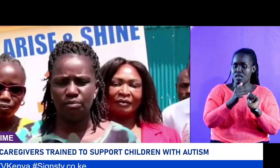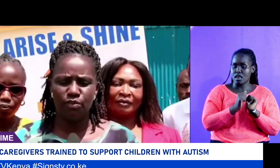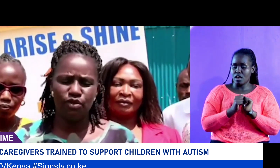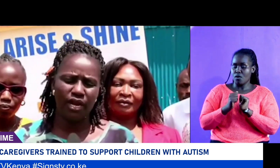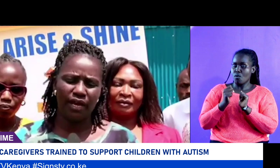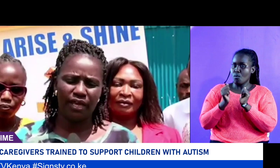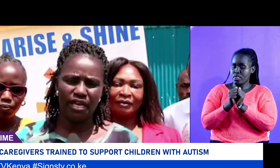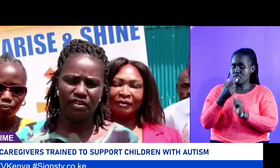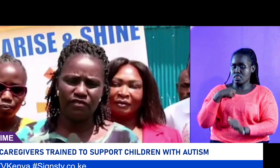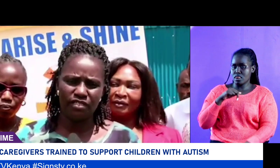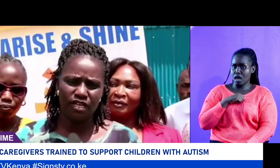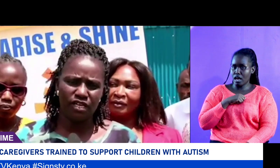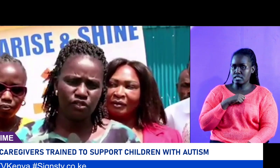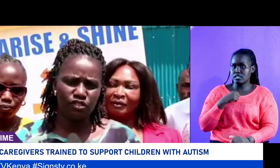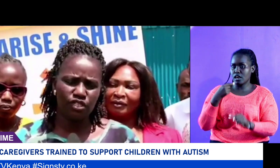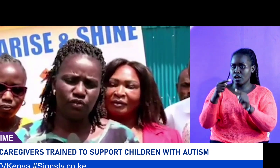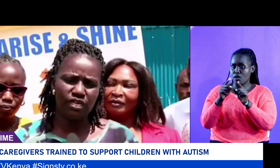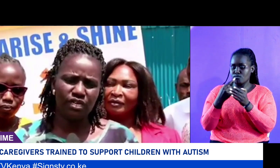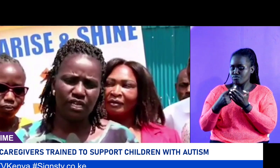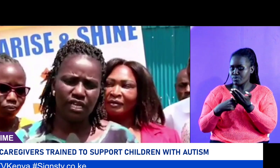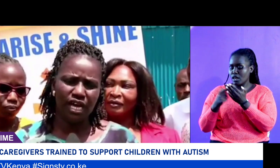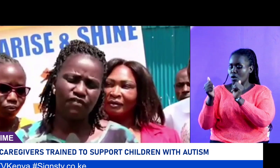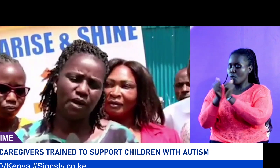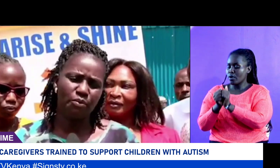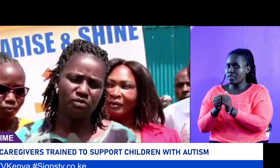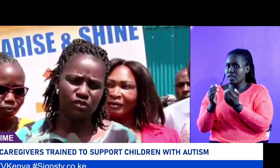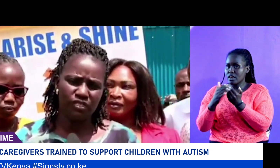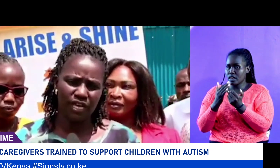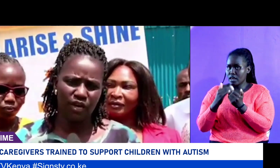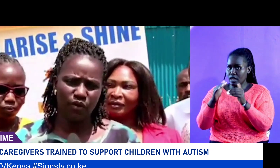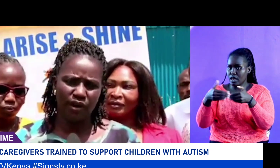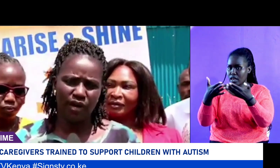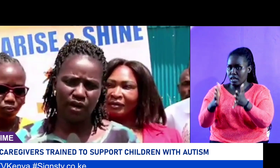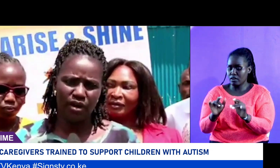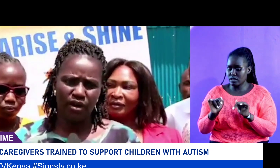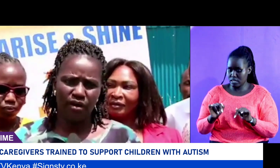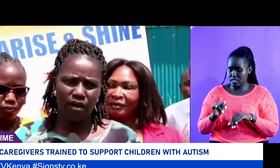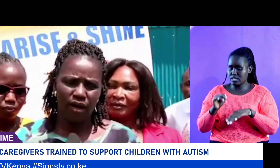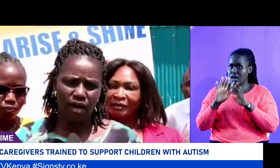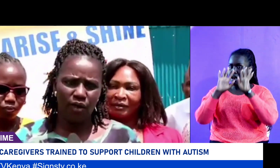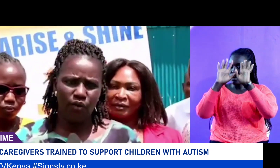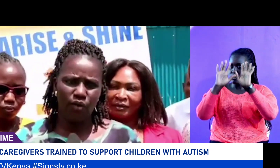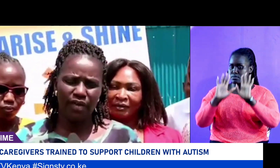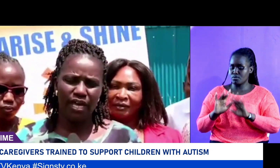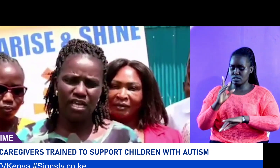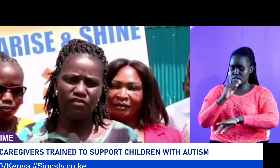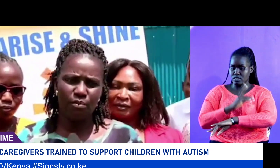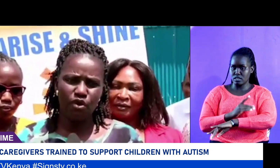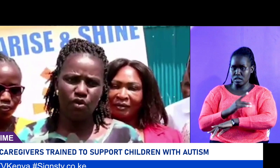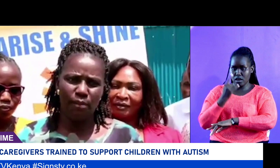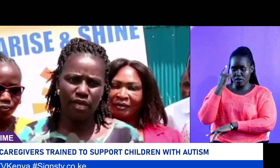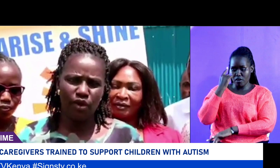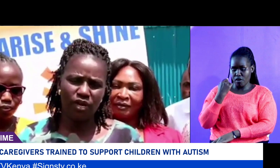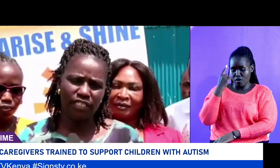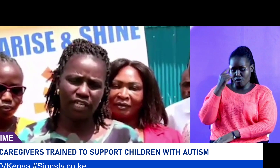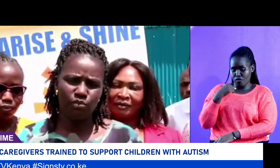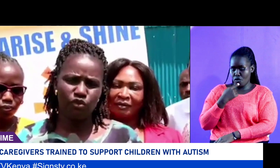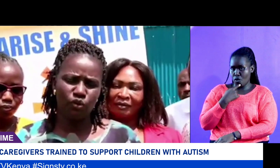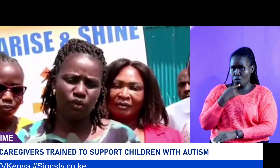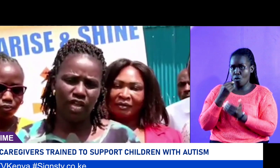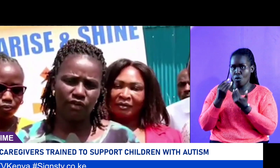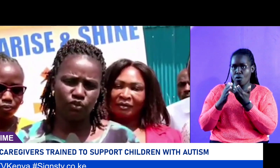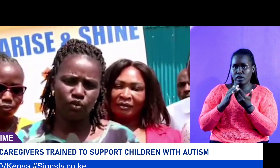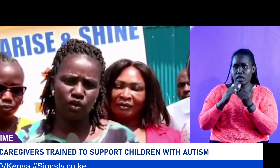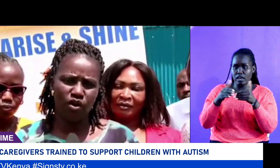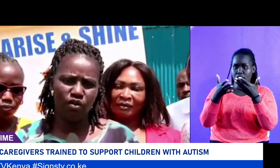na pamoja na caregivers. So siku hii ni hafla muhimu sana kwa caregiver ambao wamekuwa na